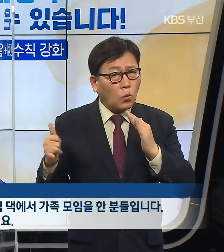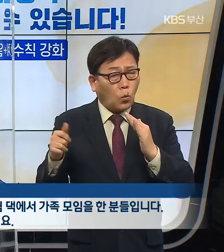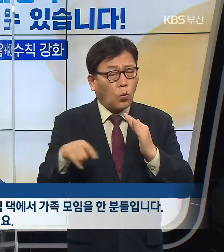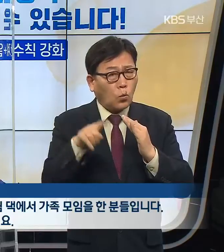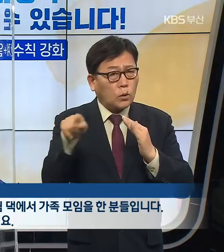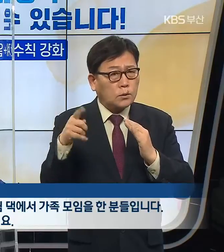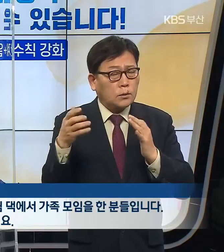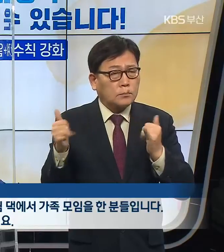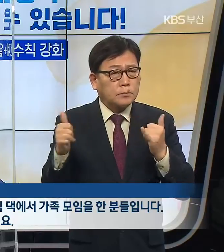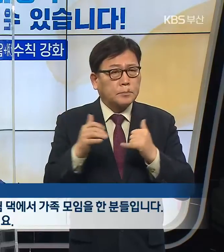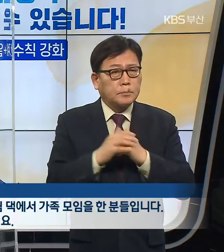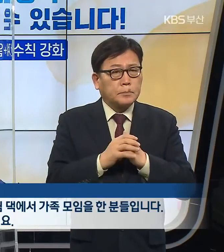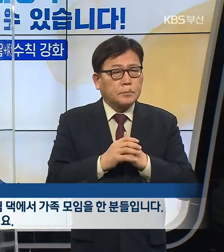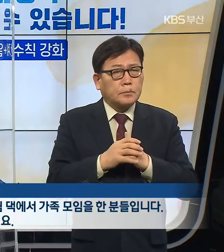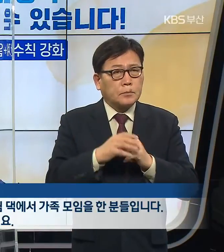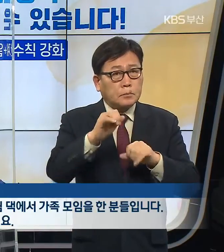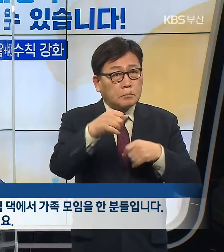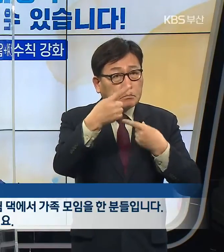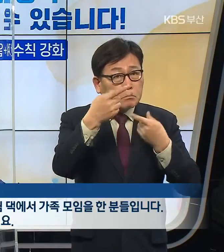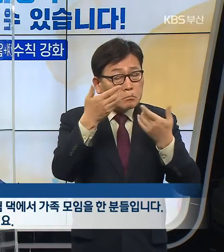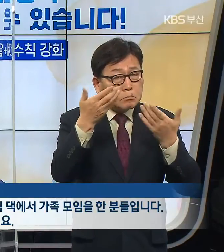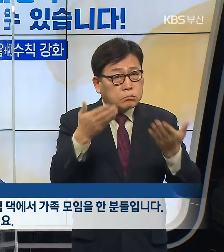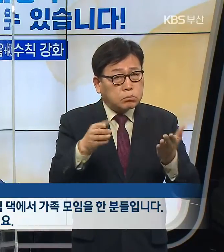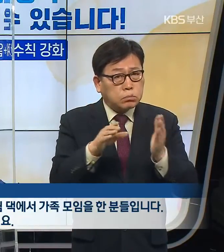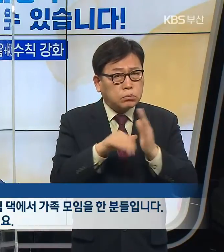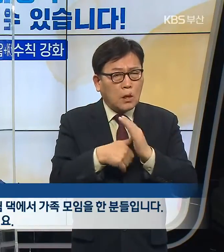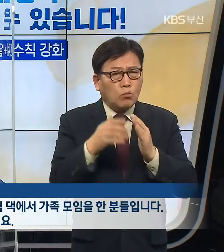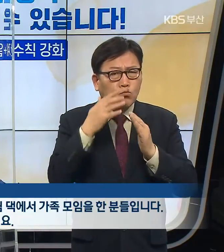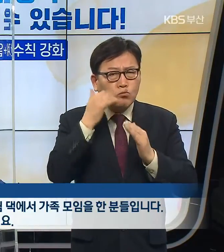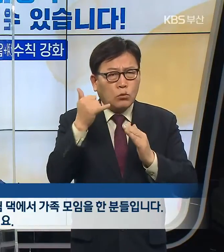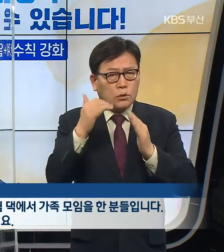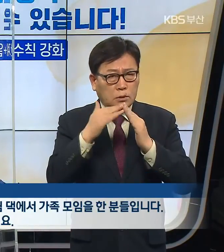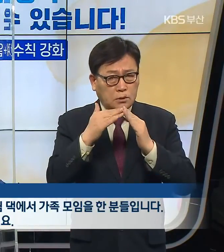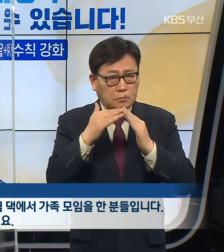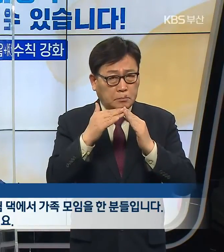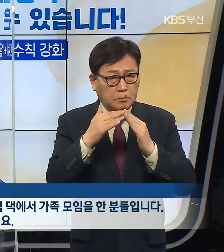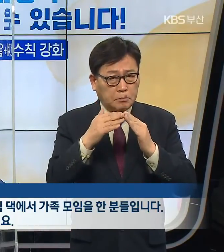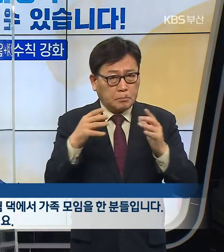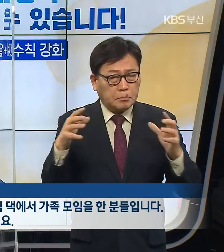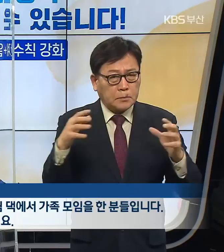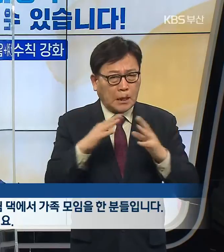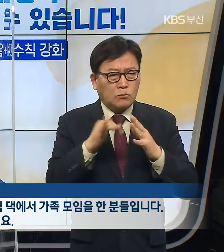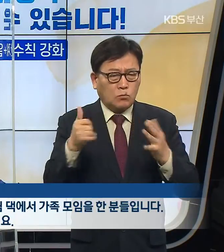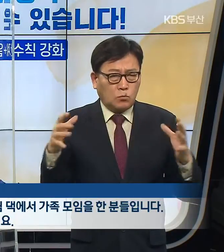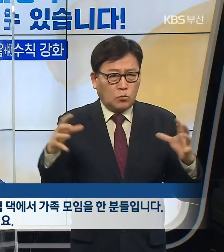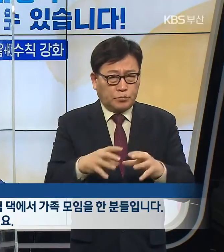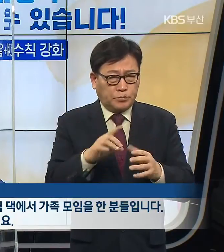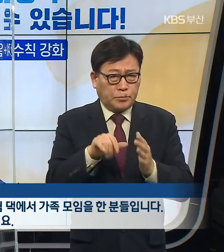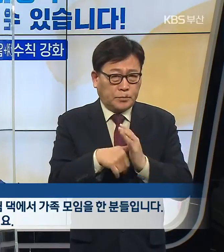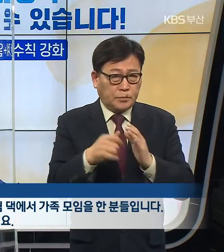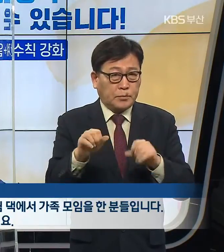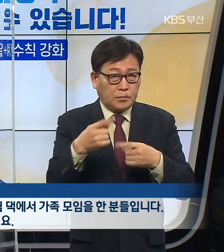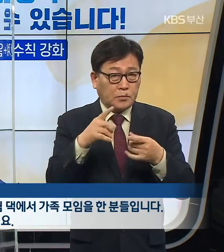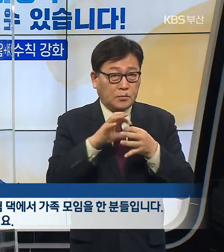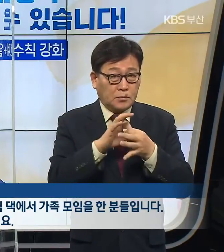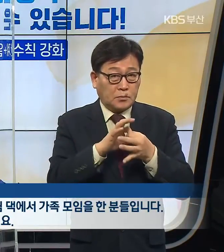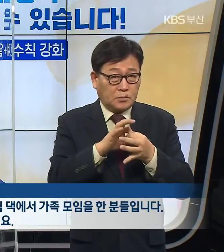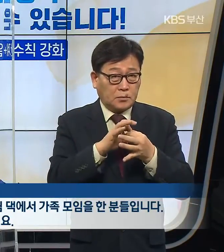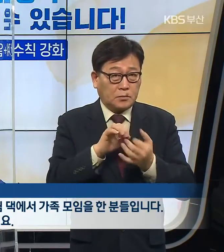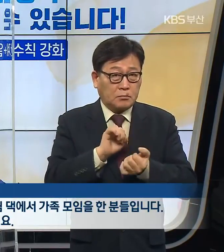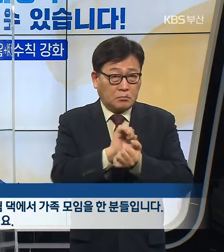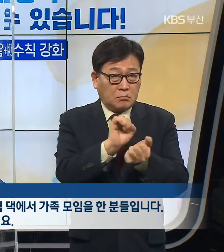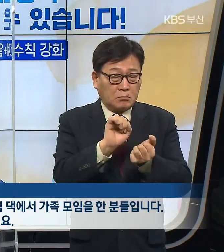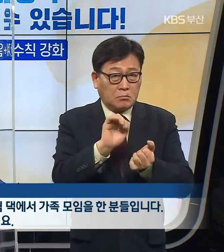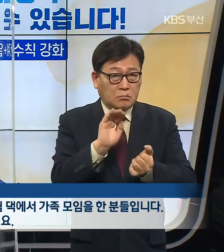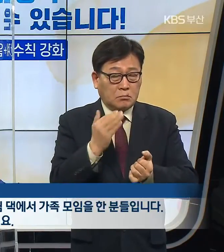가족분들은 설을 맞이해서 부모님 댁에서 가족 모임을 한 분들입니다. 설과 관련되어 감염이